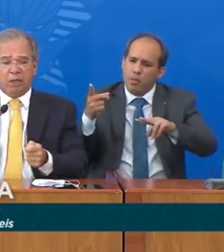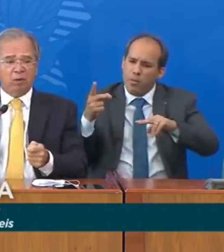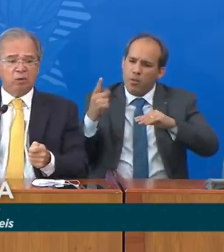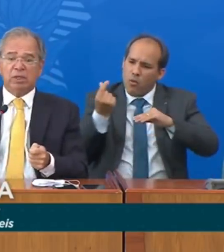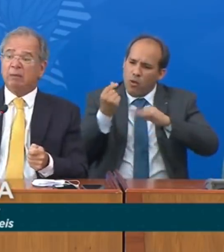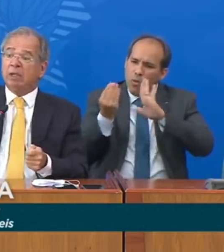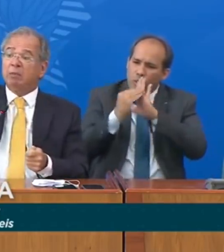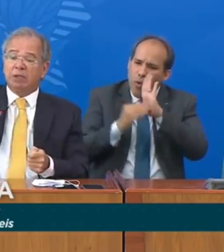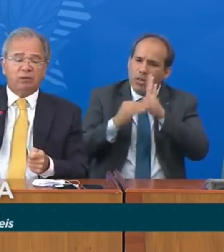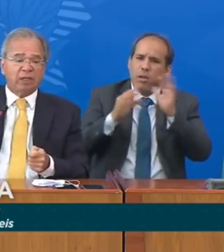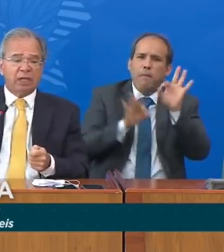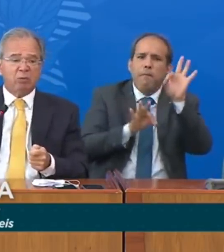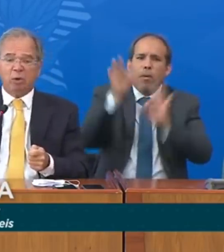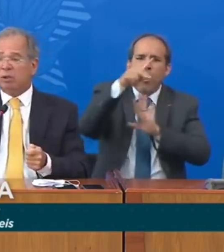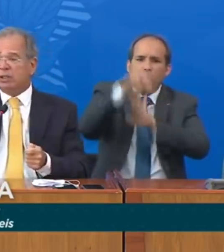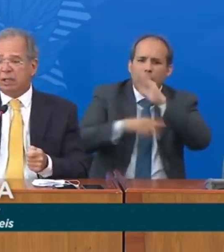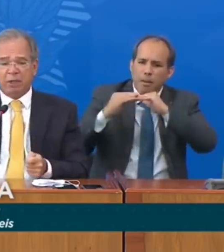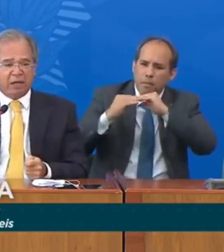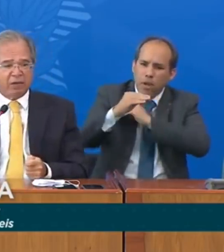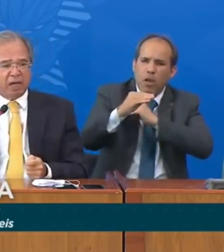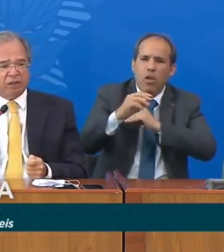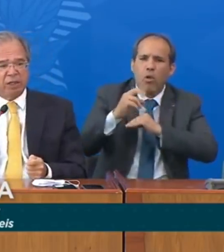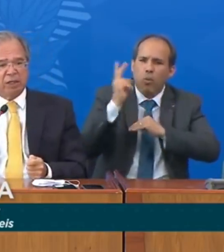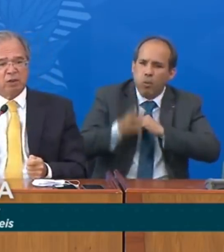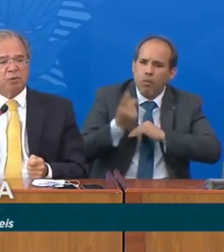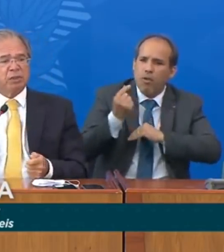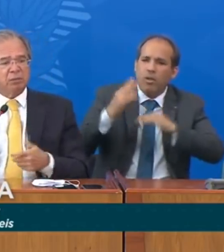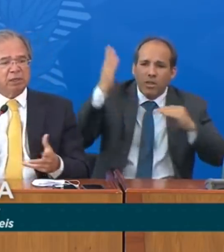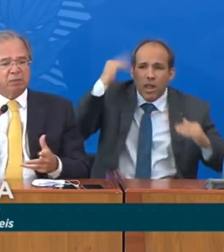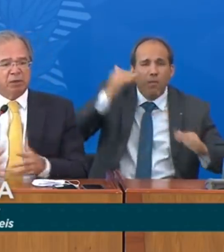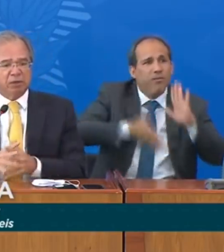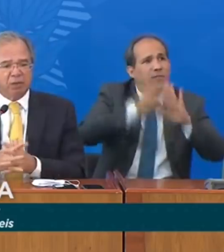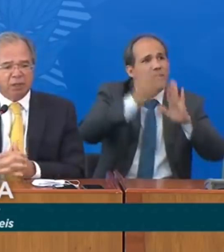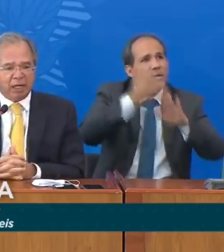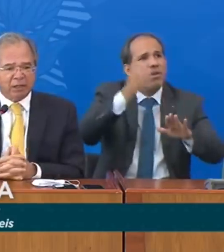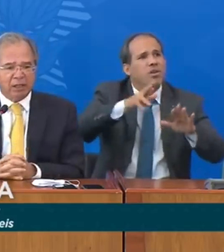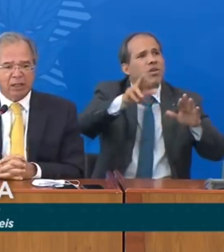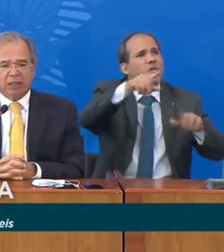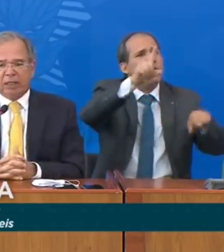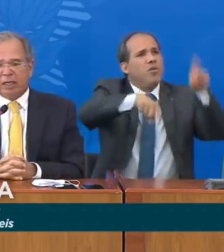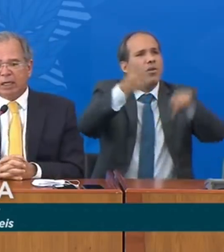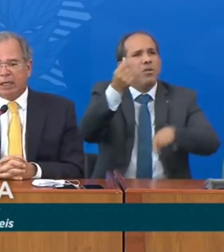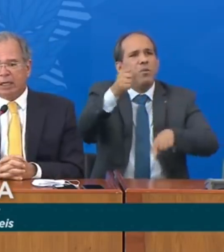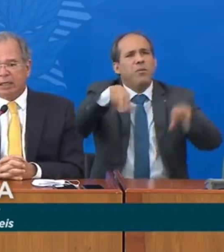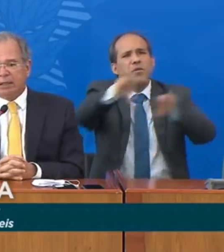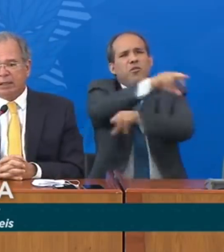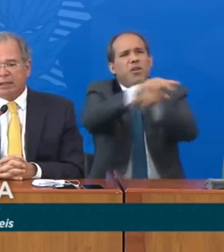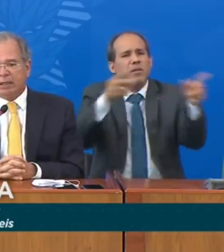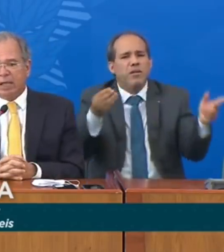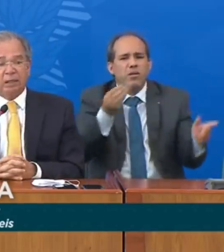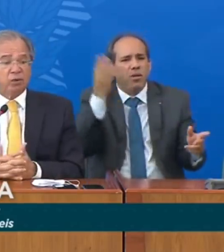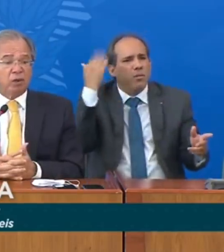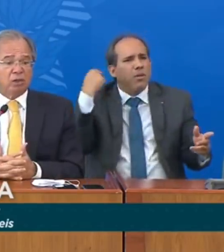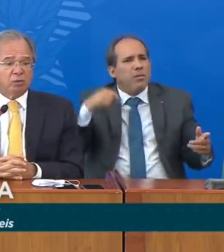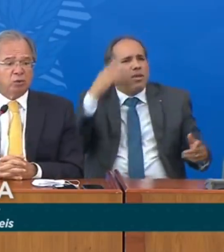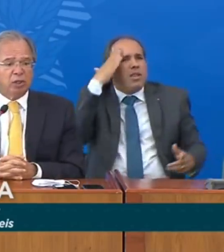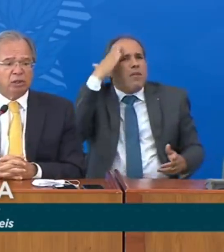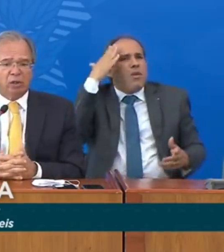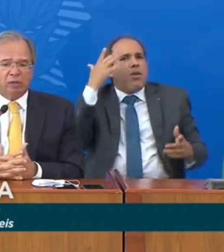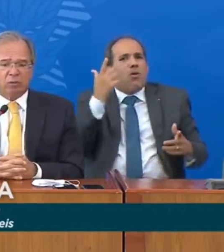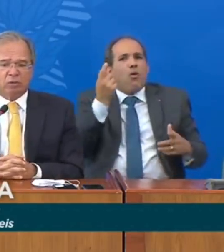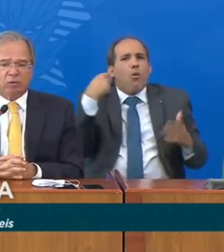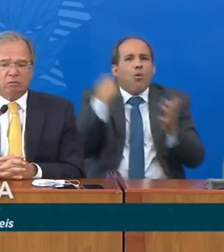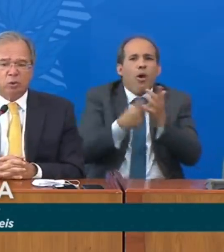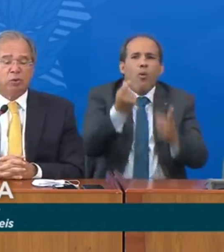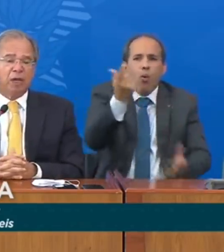o caminhão e não sabe que preço vai estar na bomba quando ele terminar a viagem, nós precisamos dessa previsibilidade. E é isso que nós estamos estudando, e